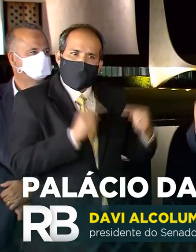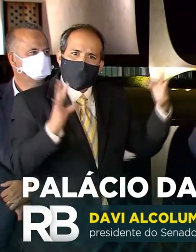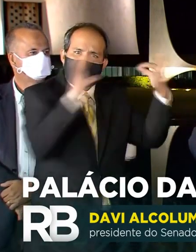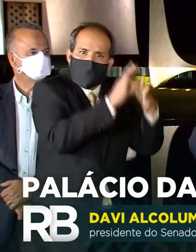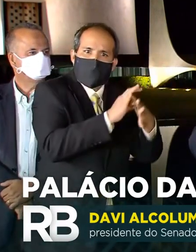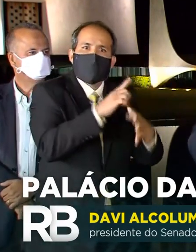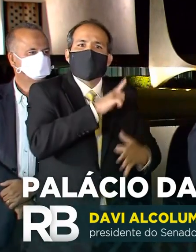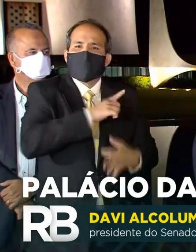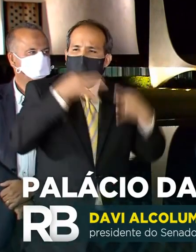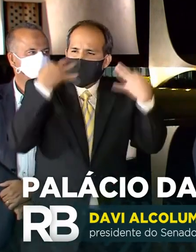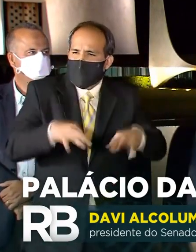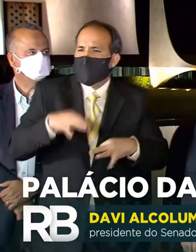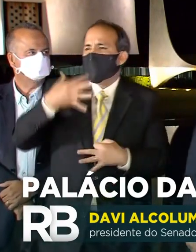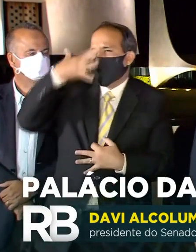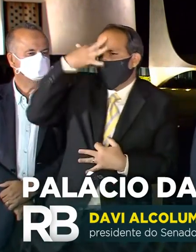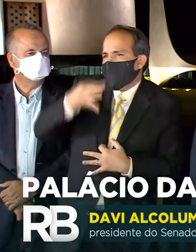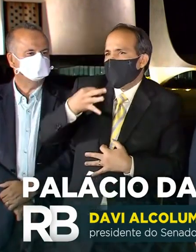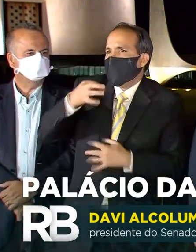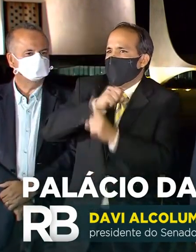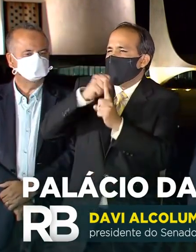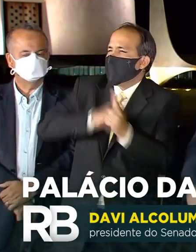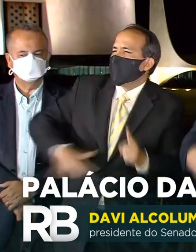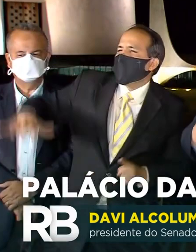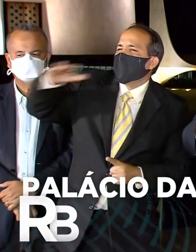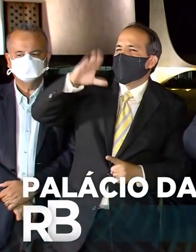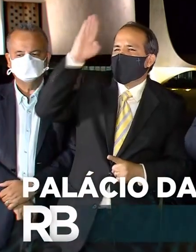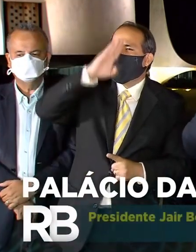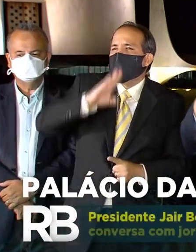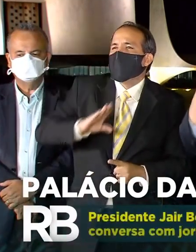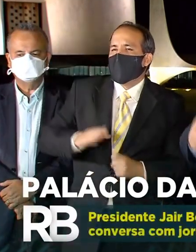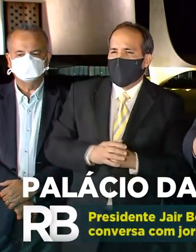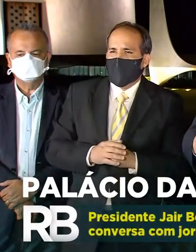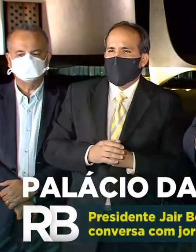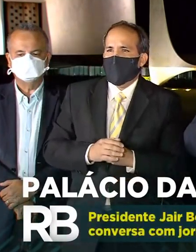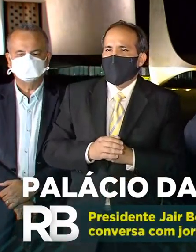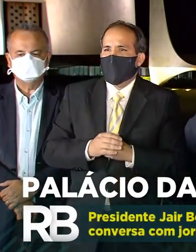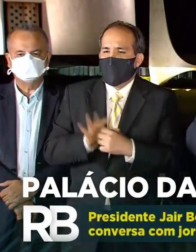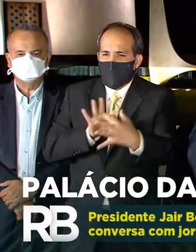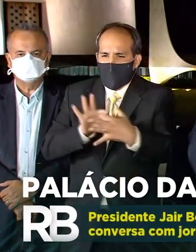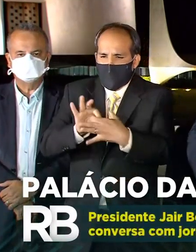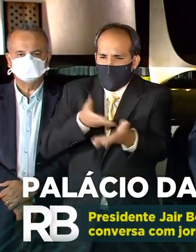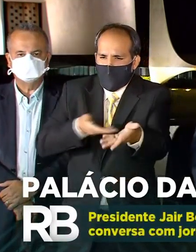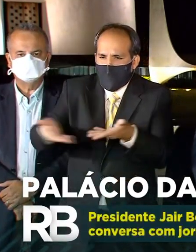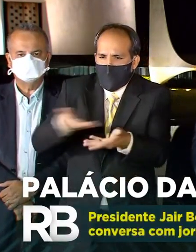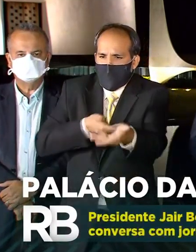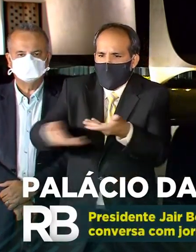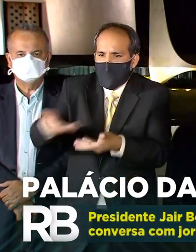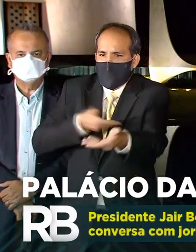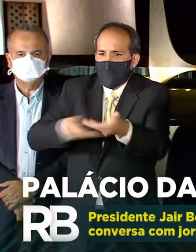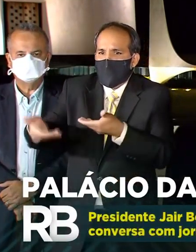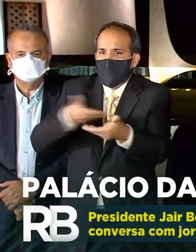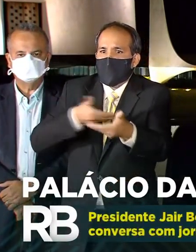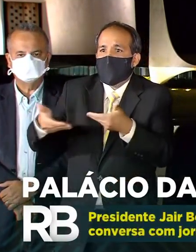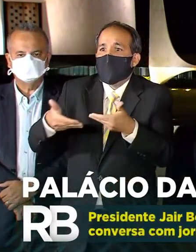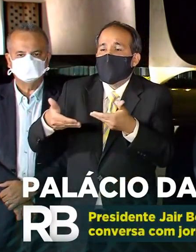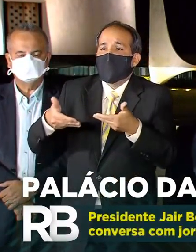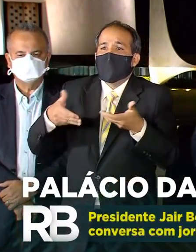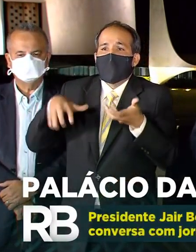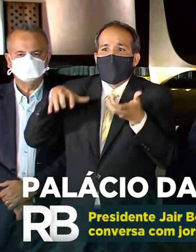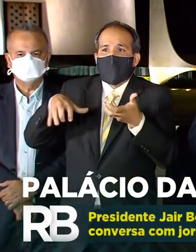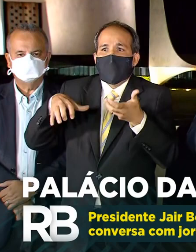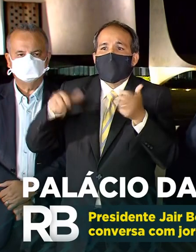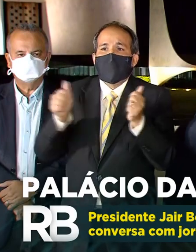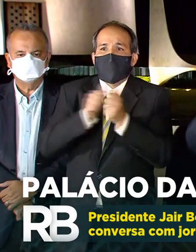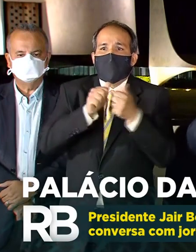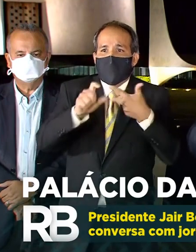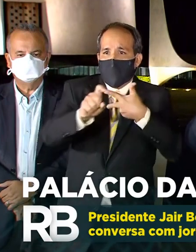essa compreensão da sociedade brasileira, dessa interação positiva do Parlamento com o Poder Executivo